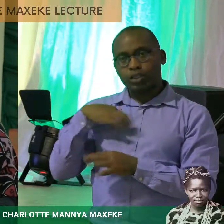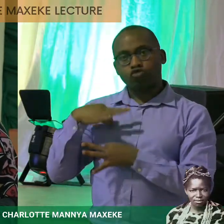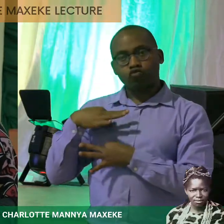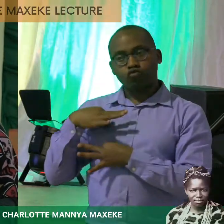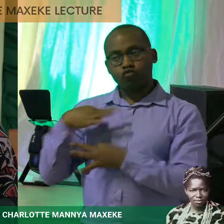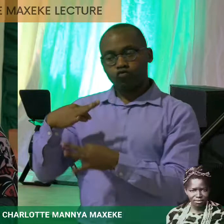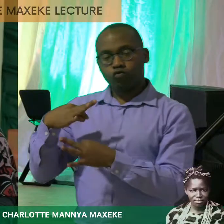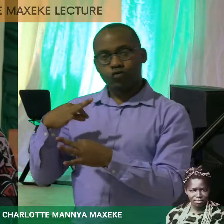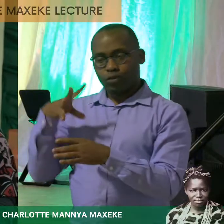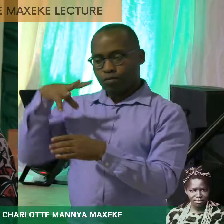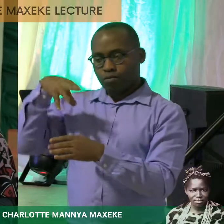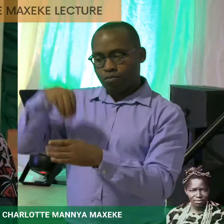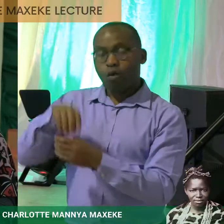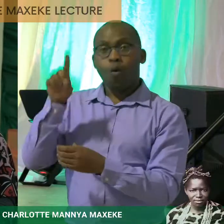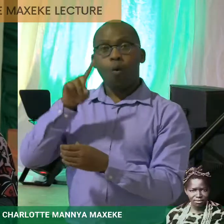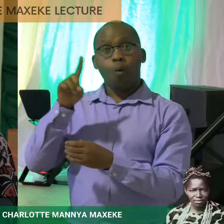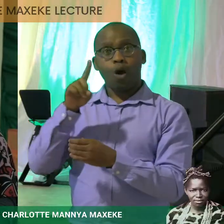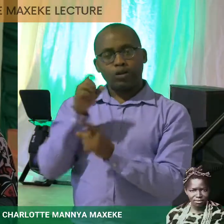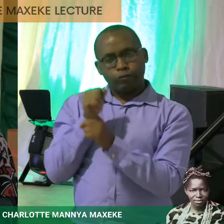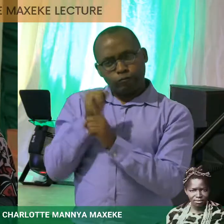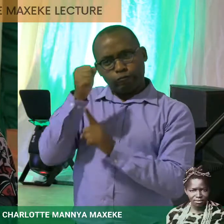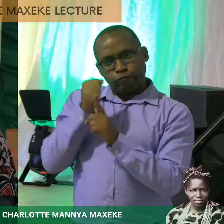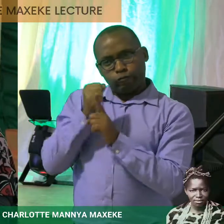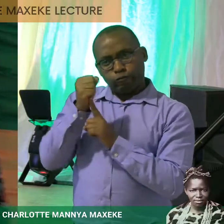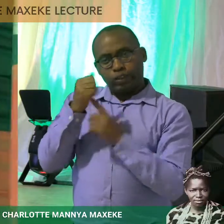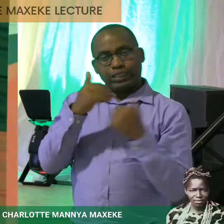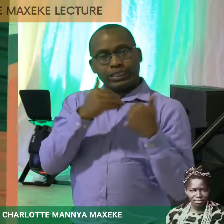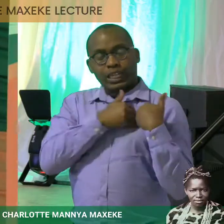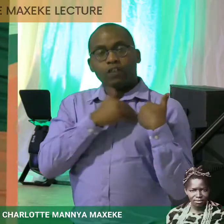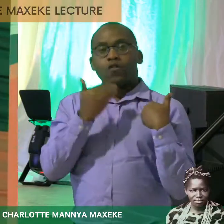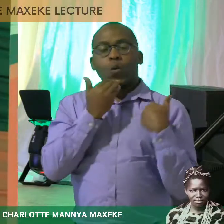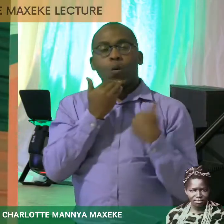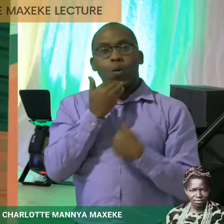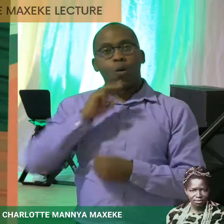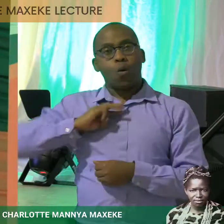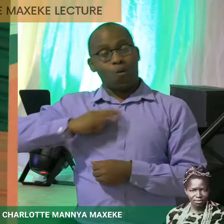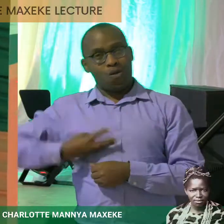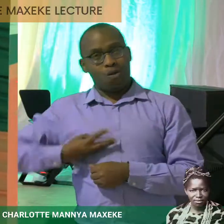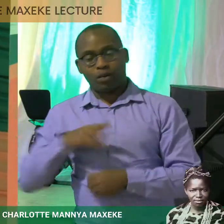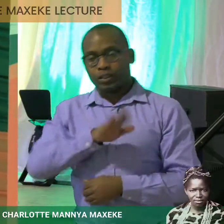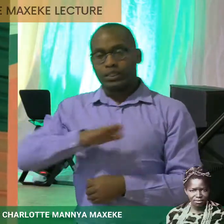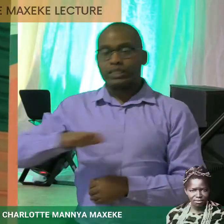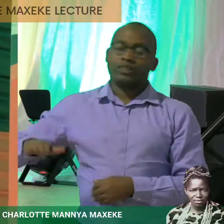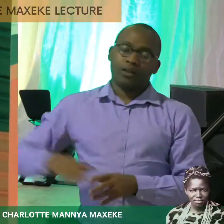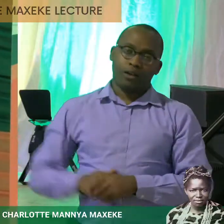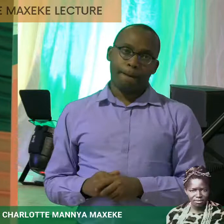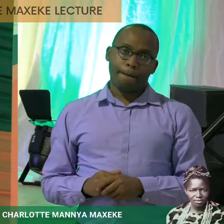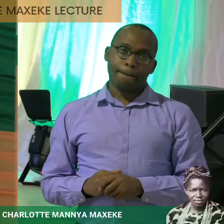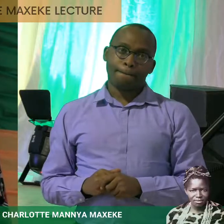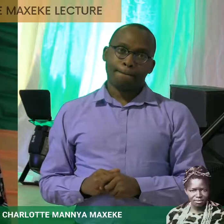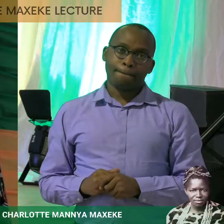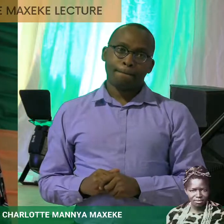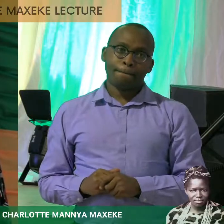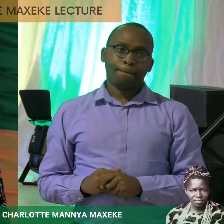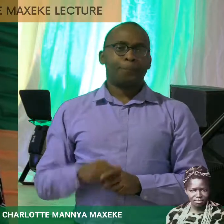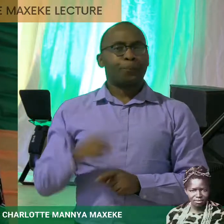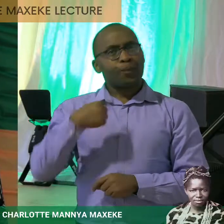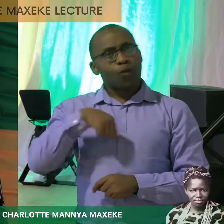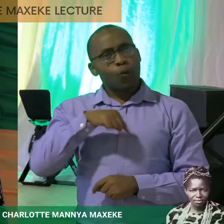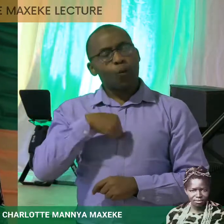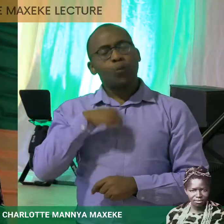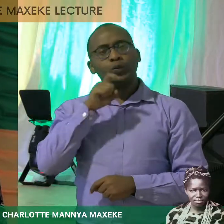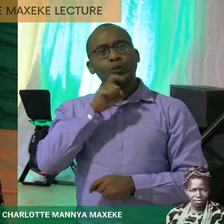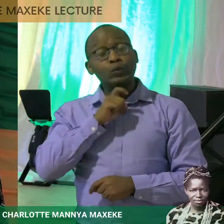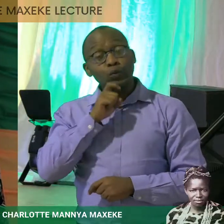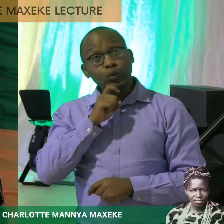kubantwana nabafazi nokubulawa kwamakhosikazi. Masisebenzise amasiko ethu afana nolwaluko